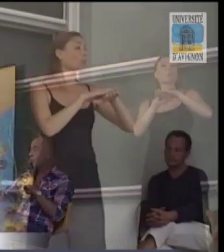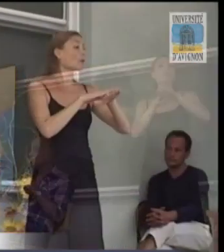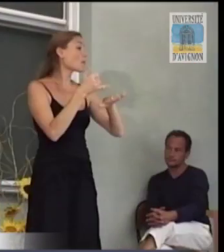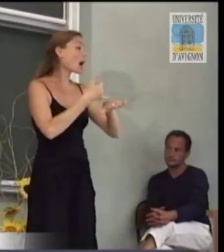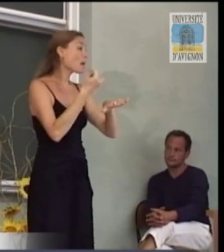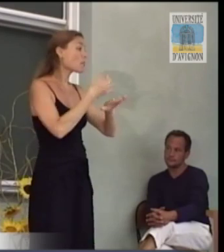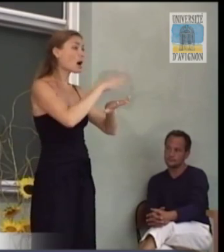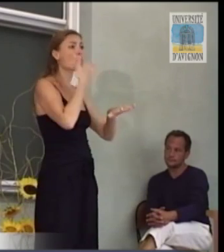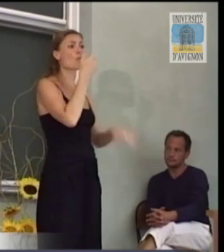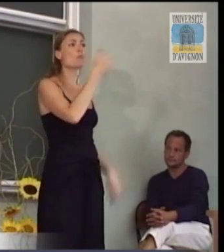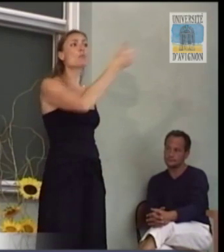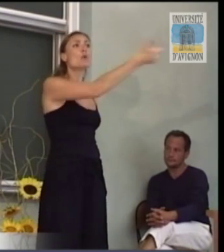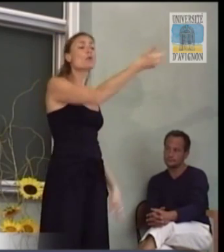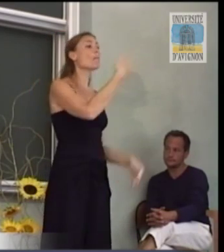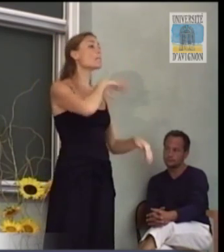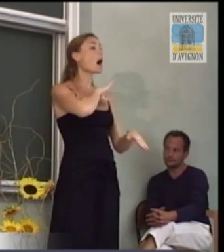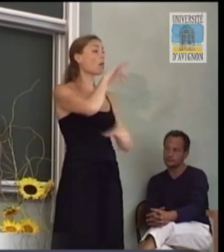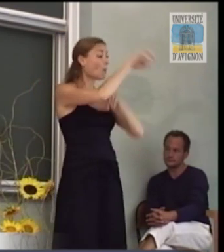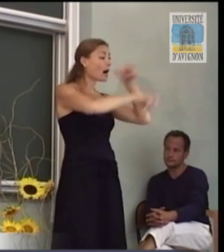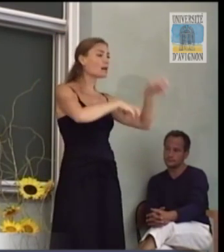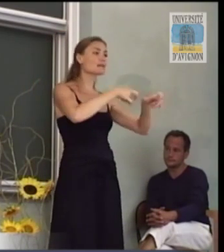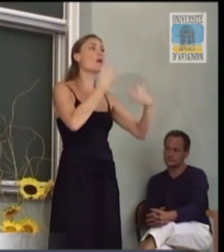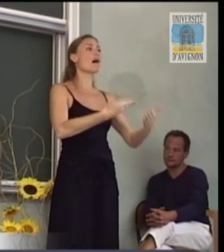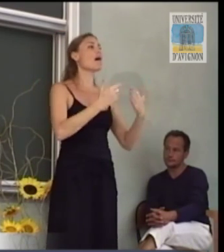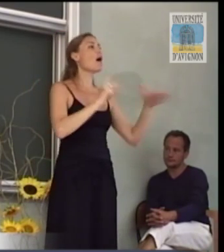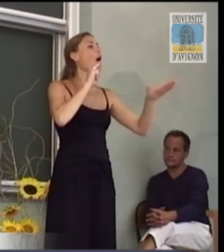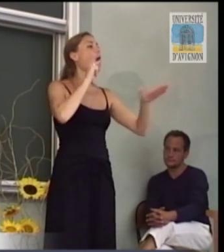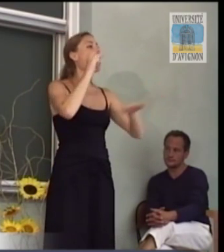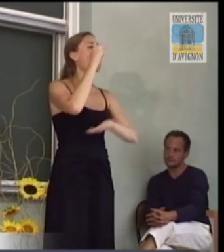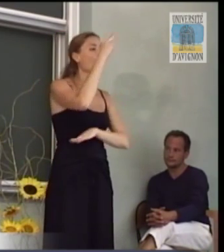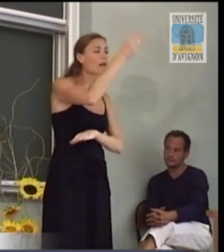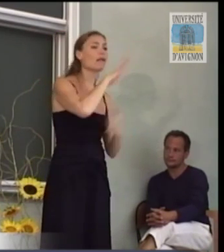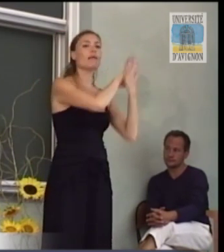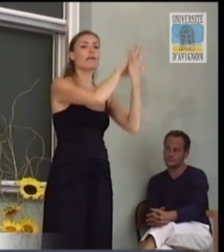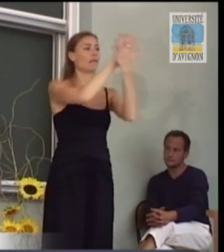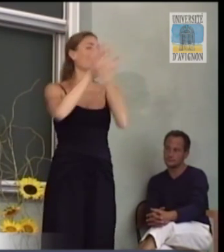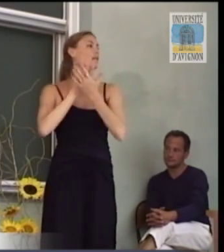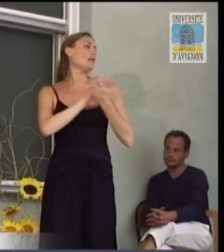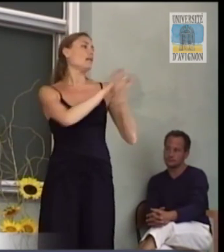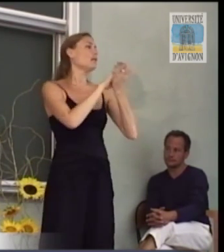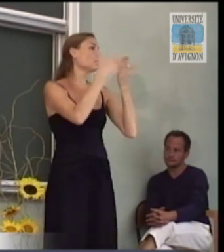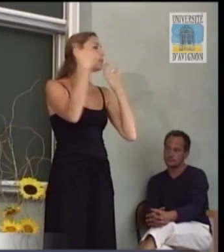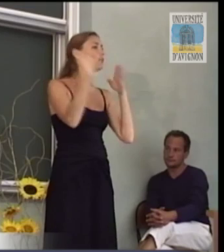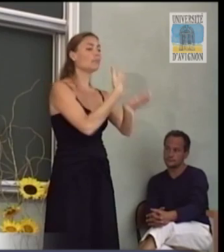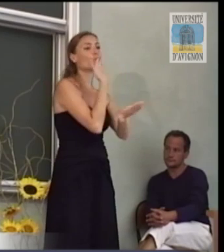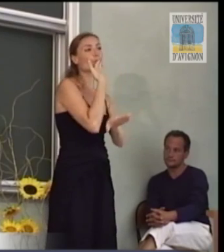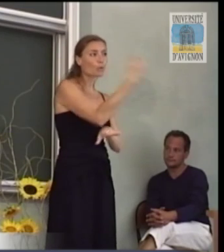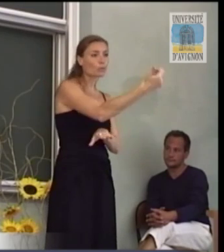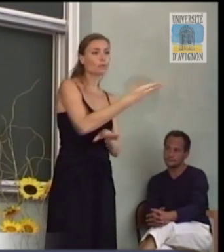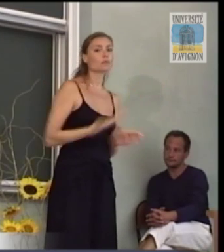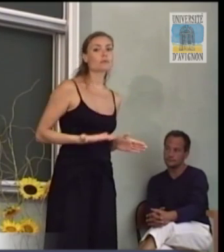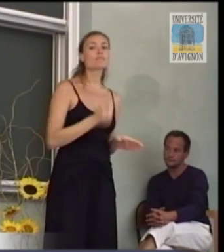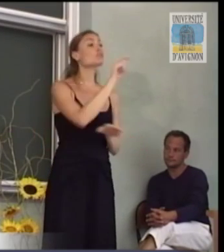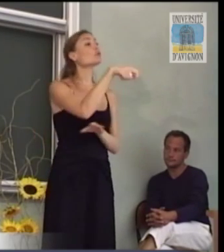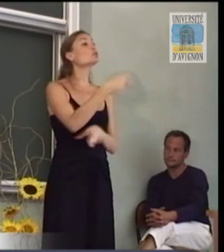mieux en mieux au fur et à mesure où les personnes ont l'habitude de se rencontrer. Et d'ailleurs, on peut penser, ce que je